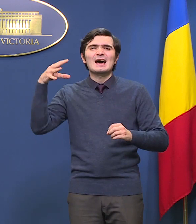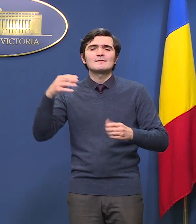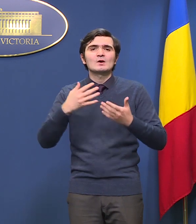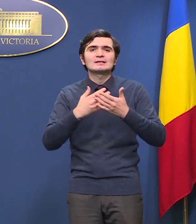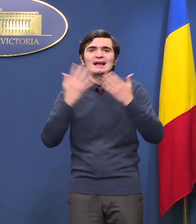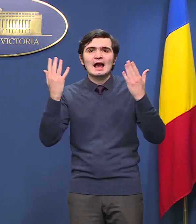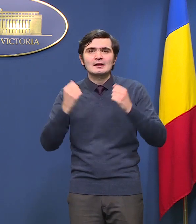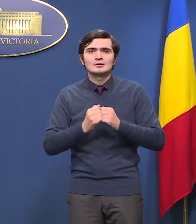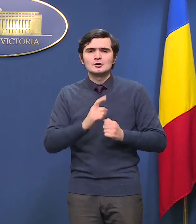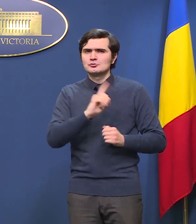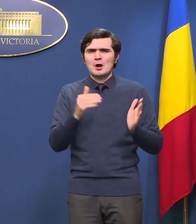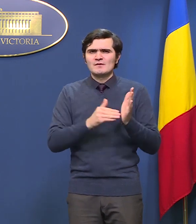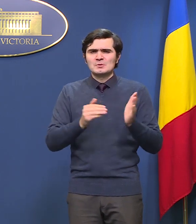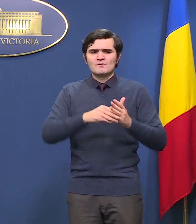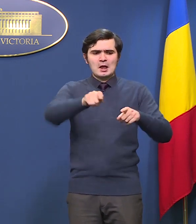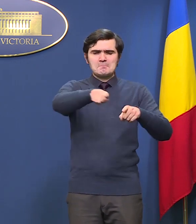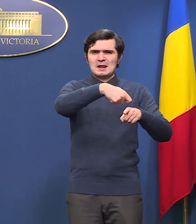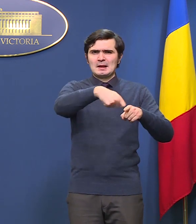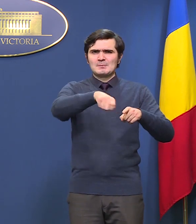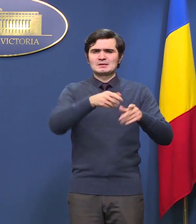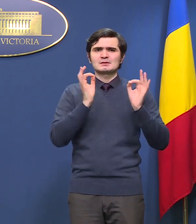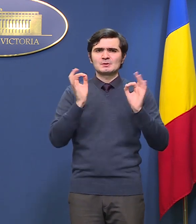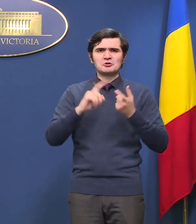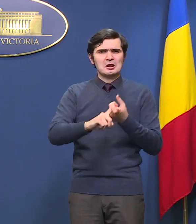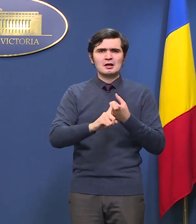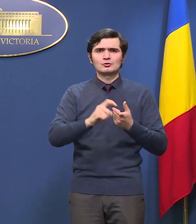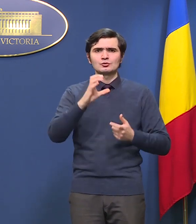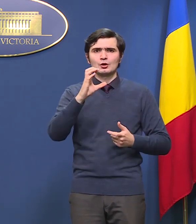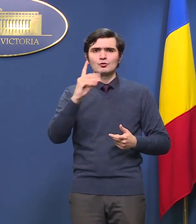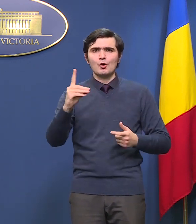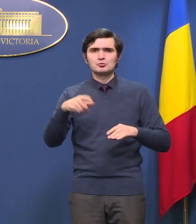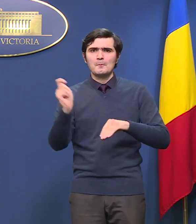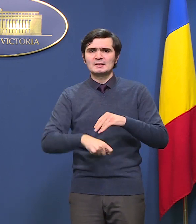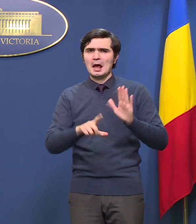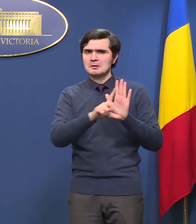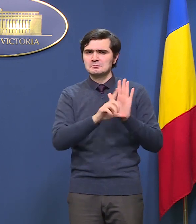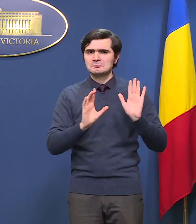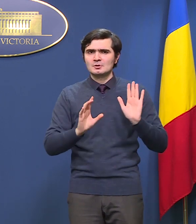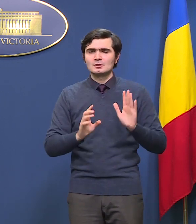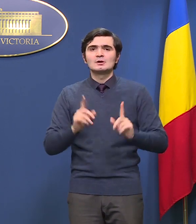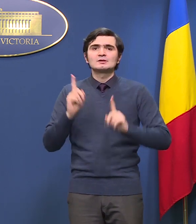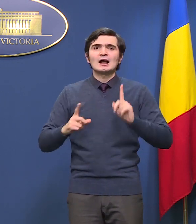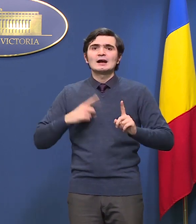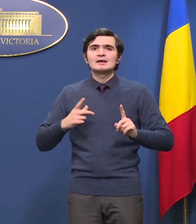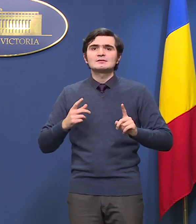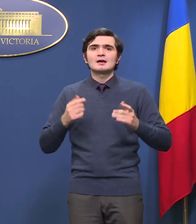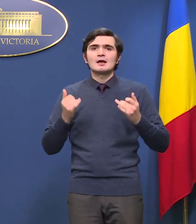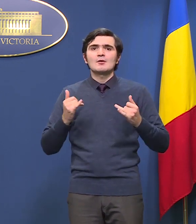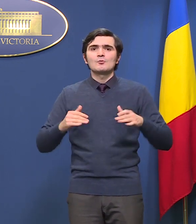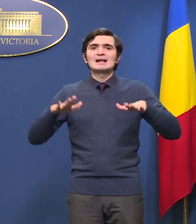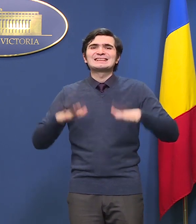Nu avem nevoie de reglementări speciale în ceea ce privește codul penal. În starea de urgență,